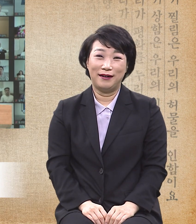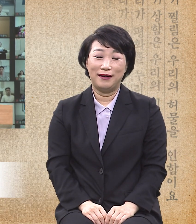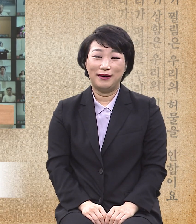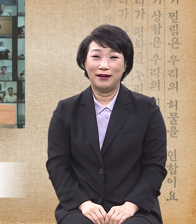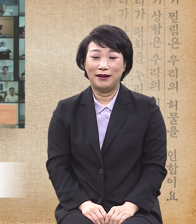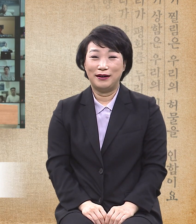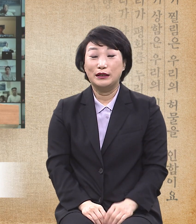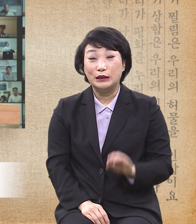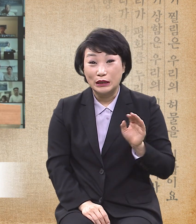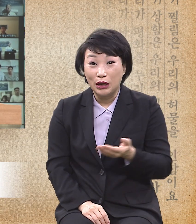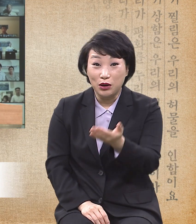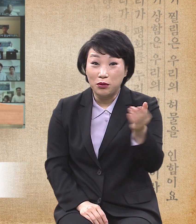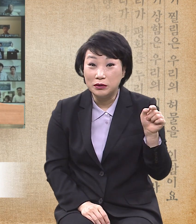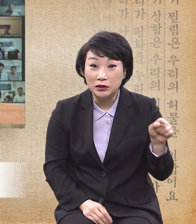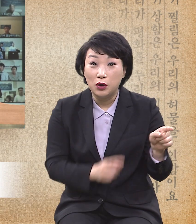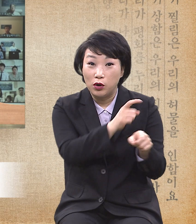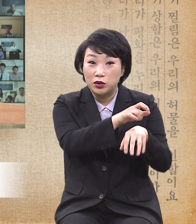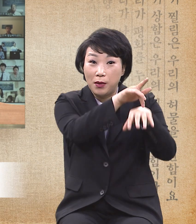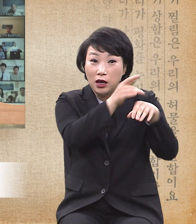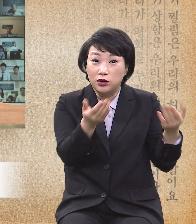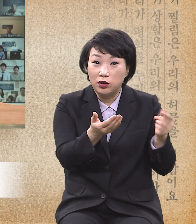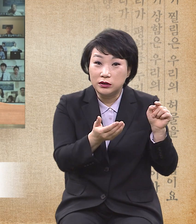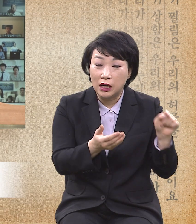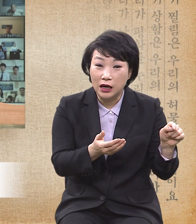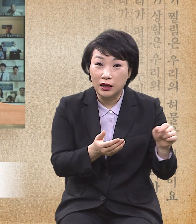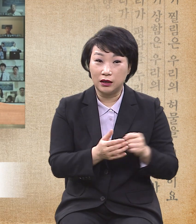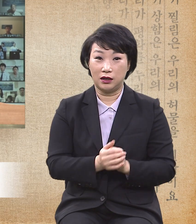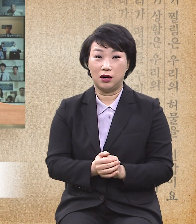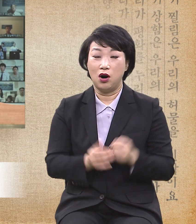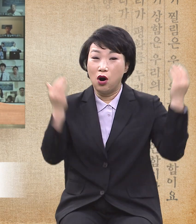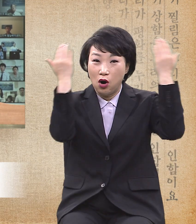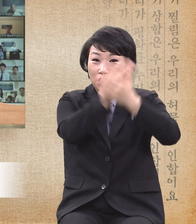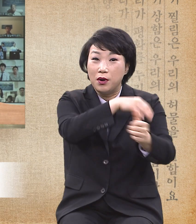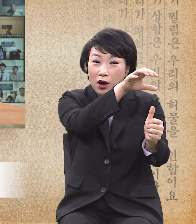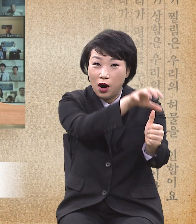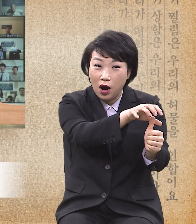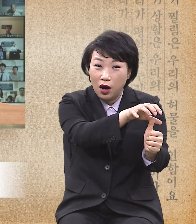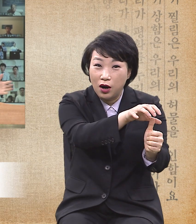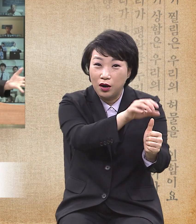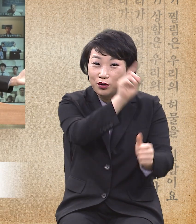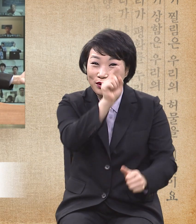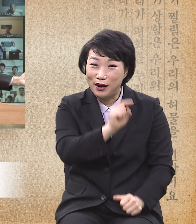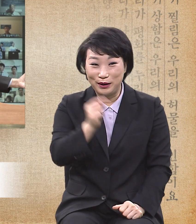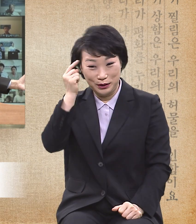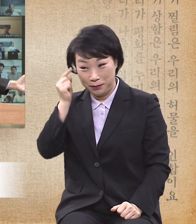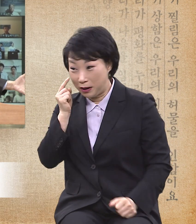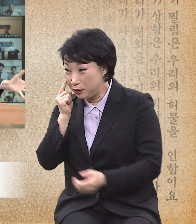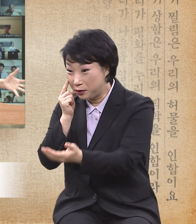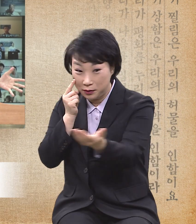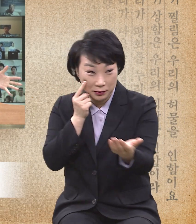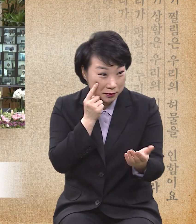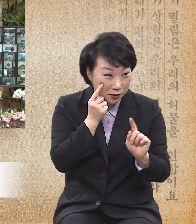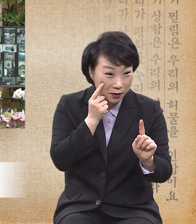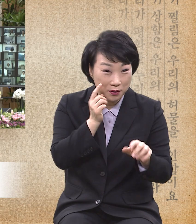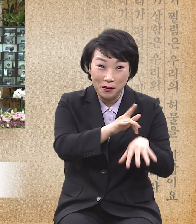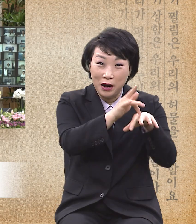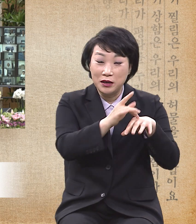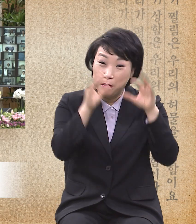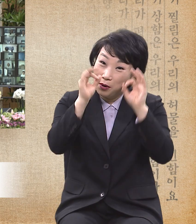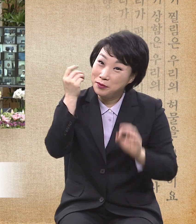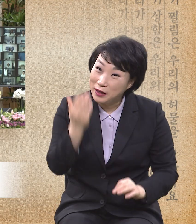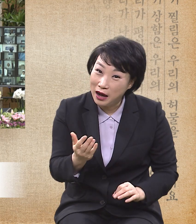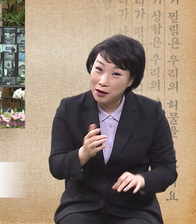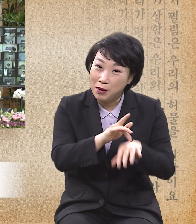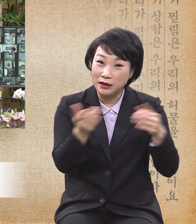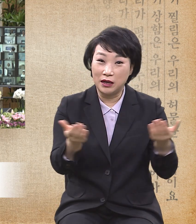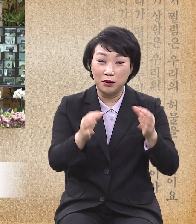어떻게 이 마귀 사단 귀신 역사를 흑암에 가도 생각해봐. 어디 보여 그런 역사가?